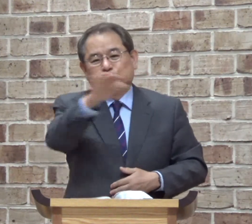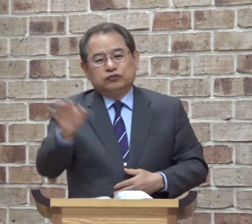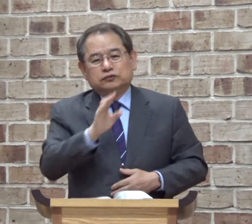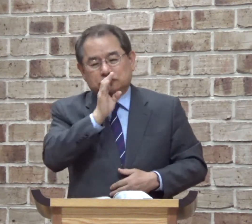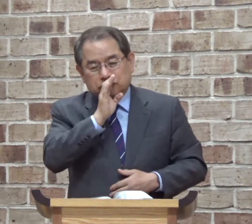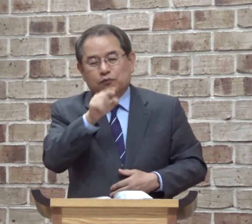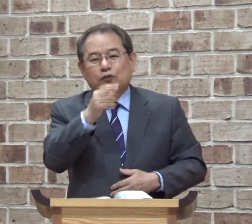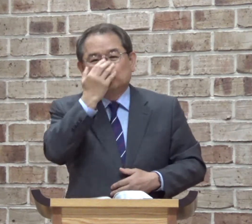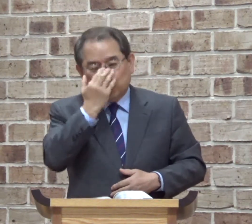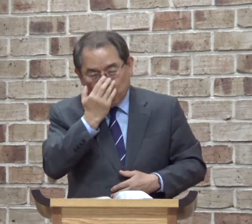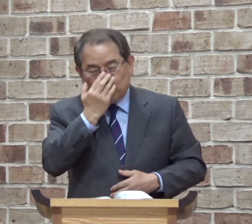실천하기는 어렵지만